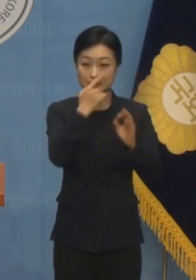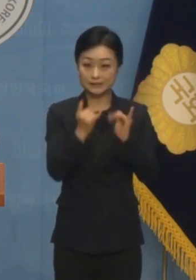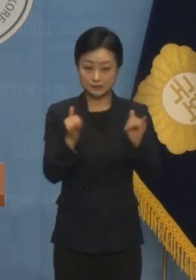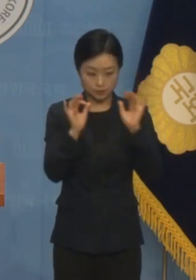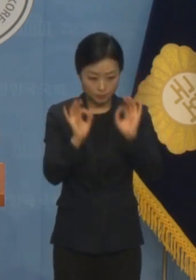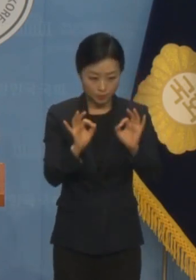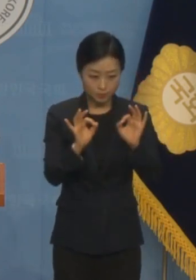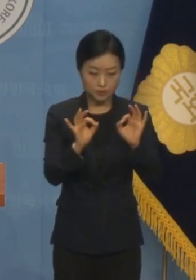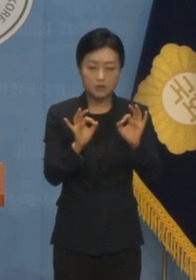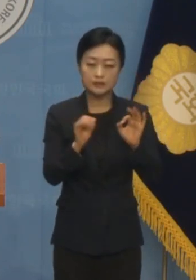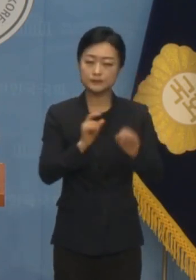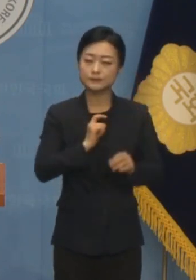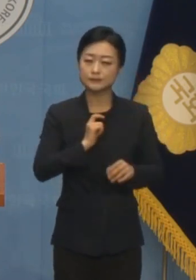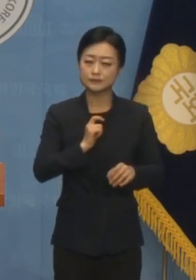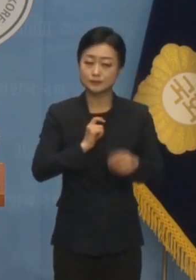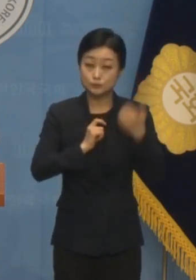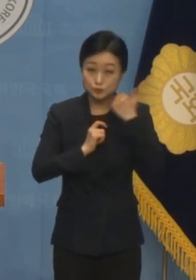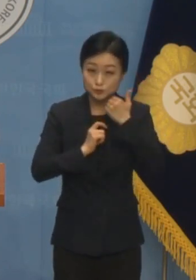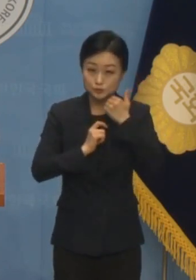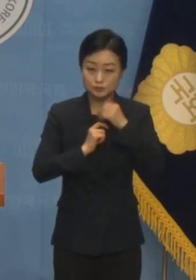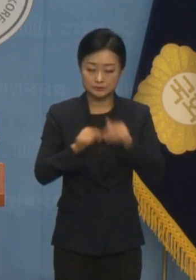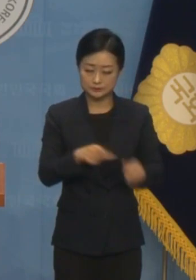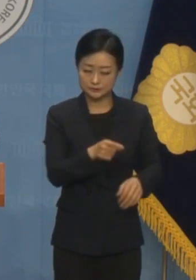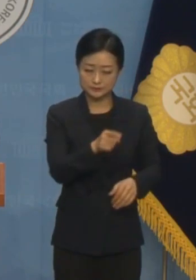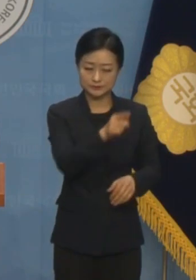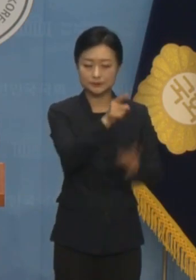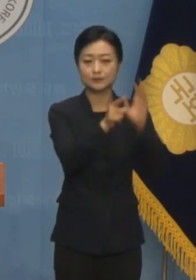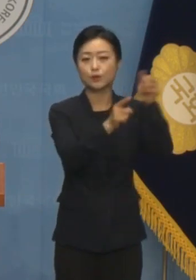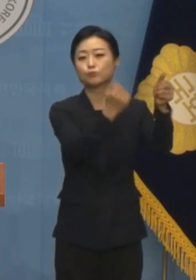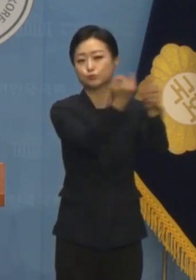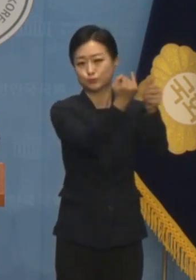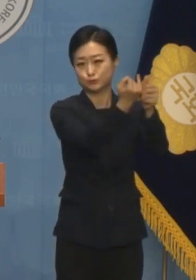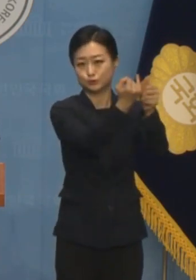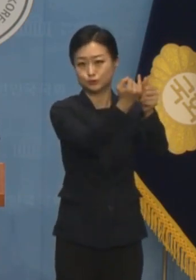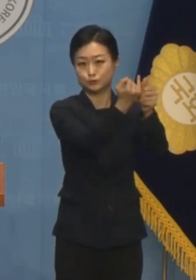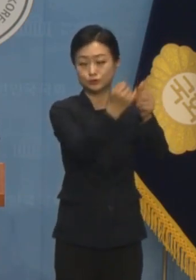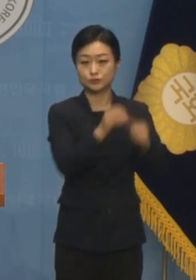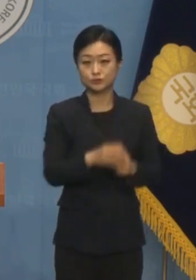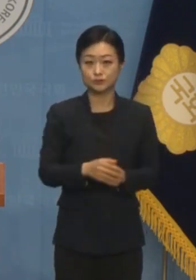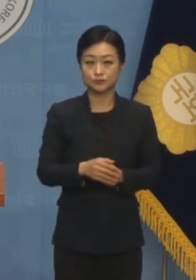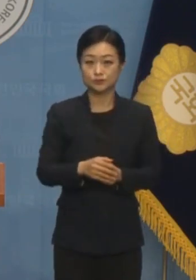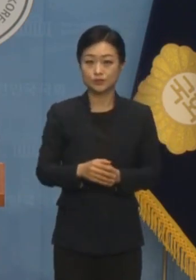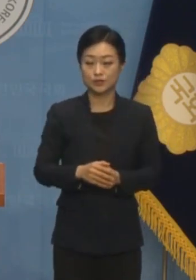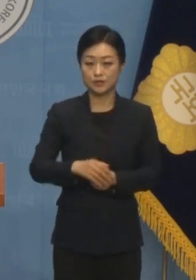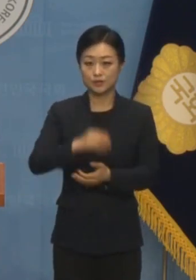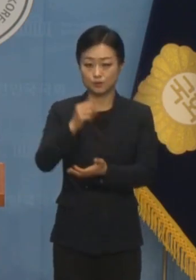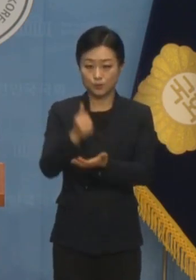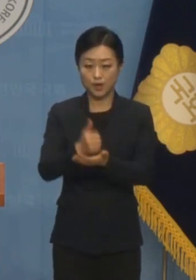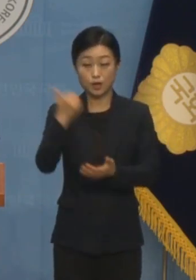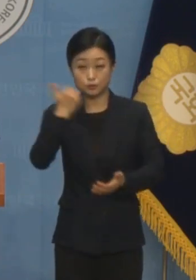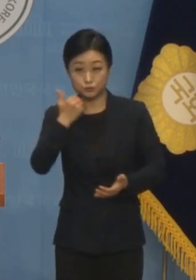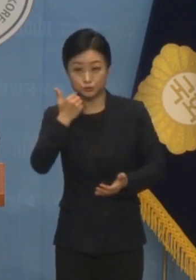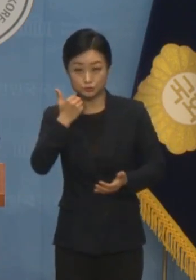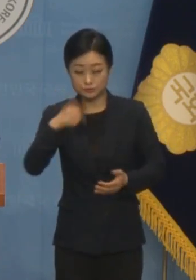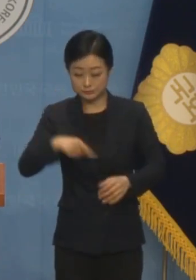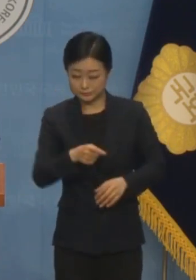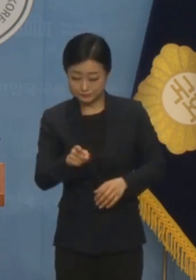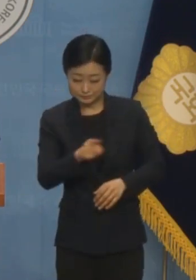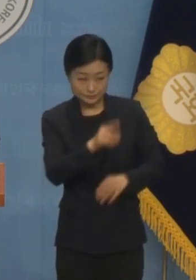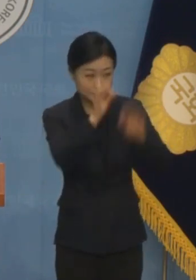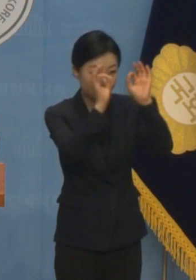대통령 부부를 향하고 있습니다. 애먼 사람을 범죄자로 만들지 말고 대통령 부부가